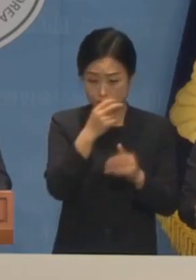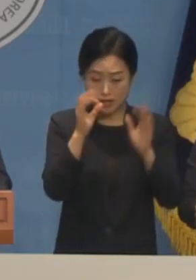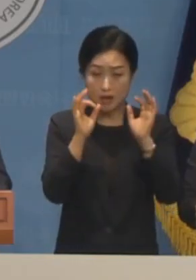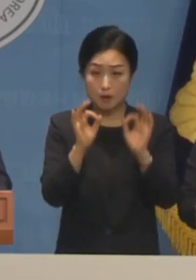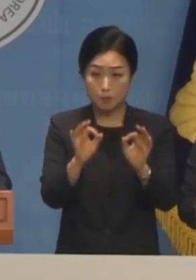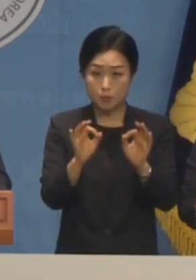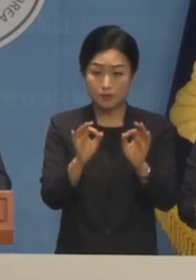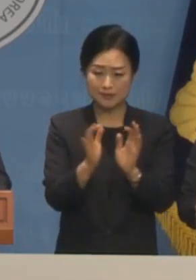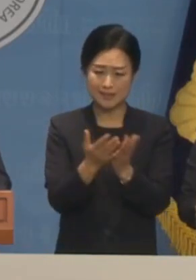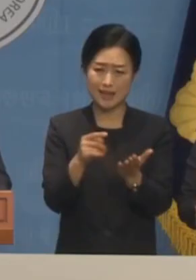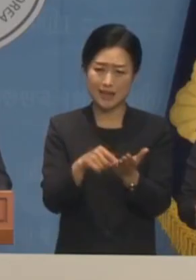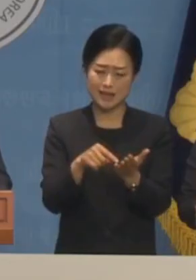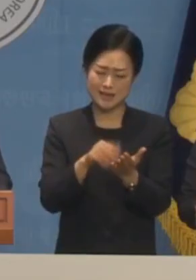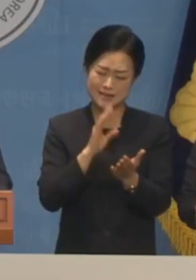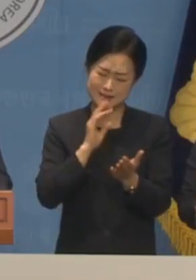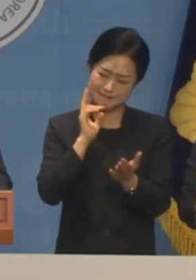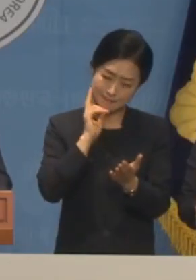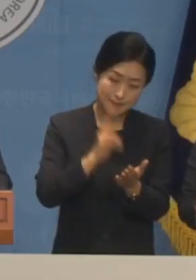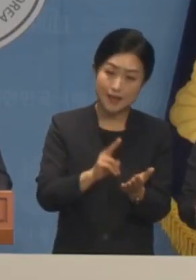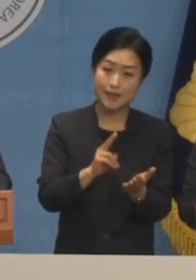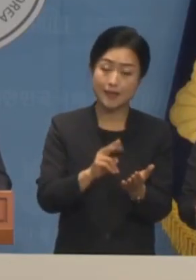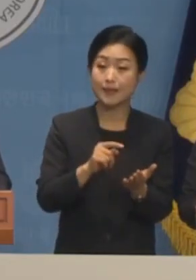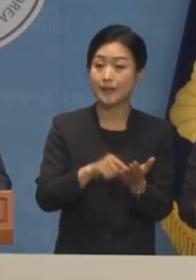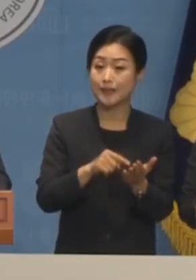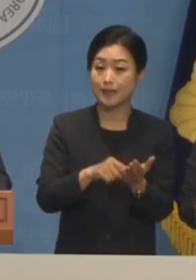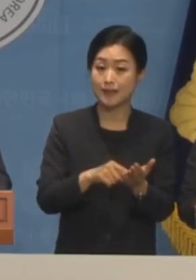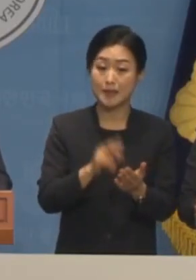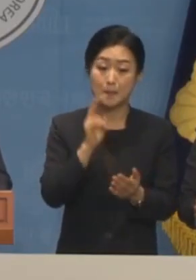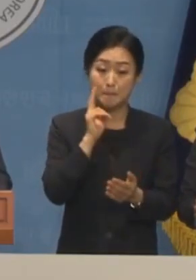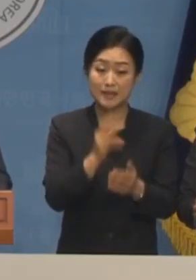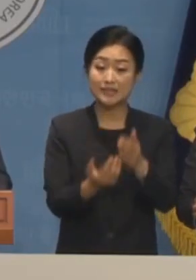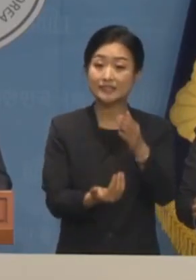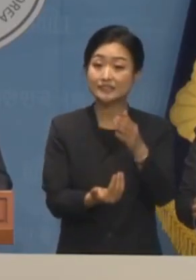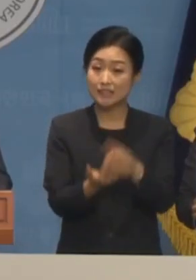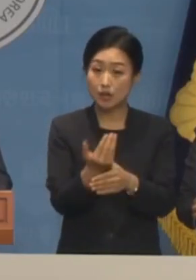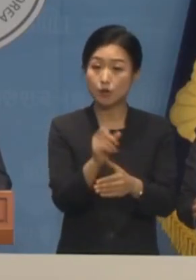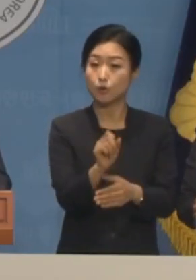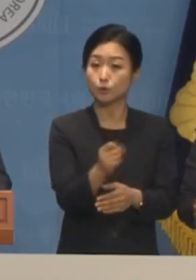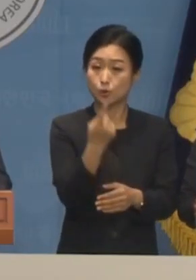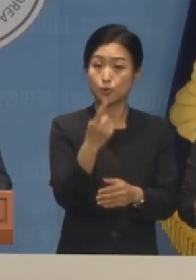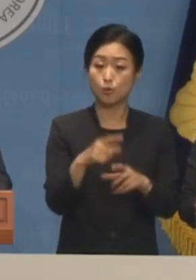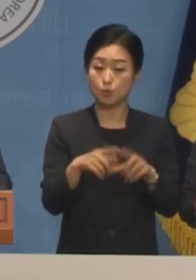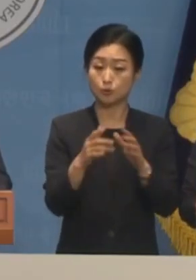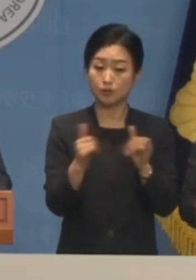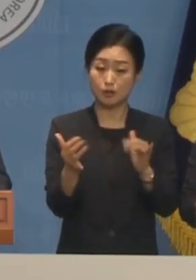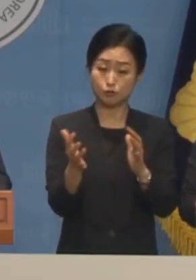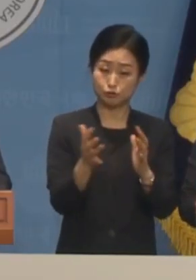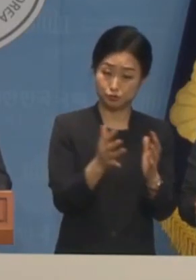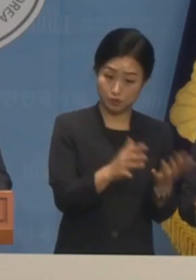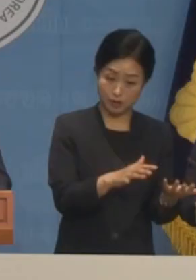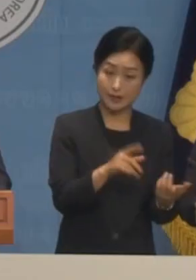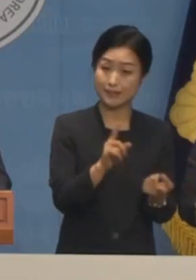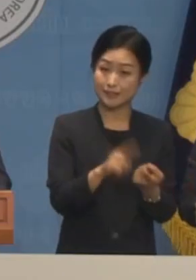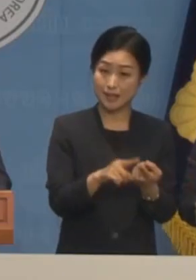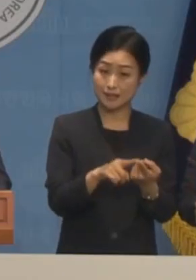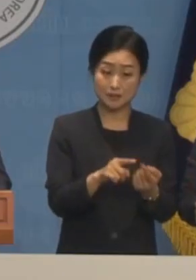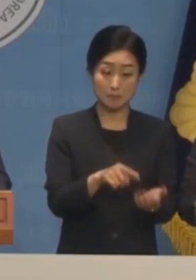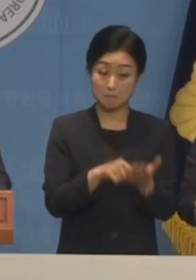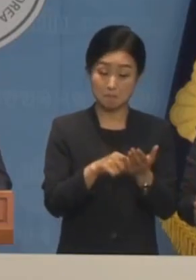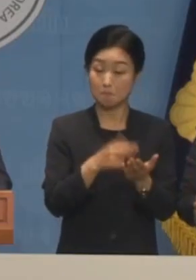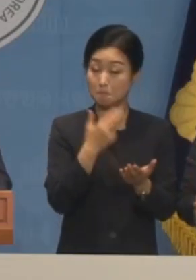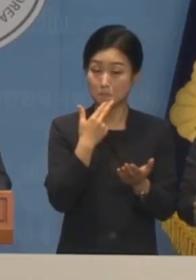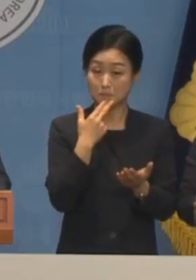더욱 악랄합니다 이들은 비극적 사건으로 인한 민간인 희생에 대해서는 밝히려 하지